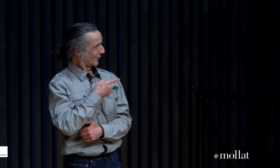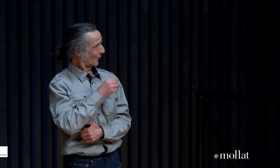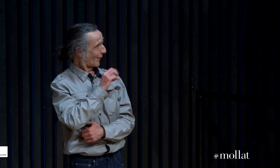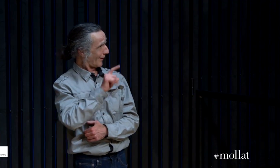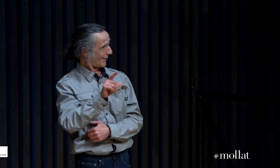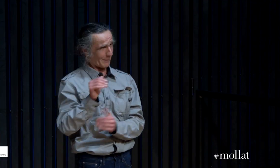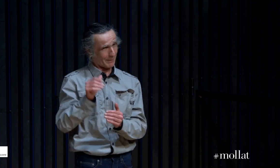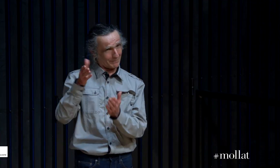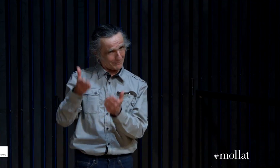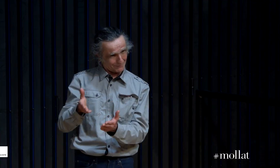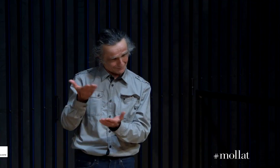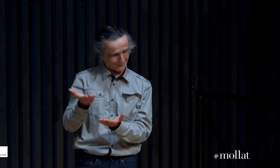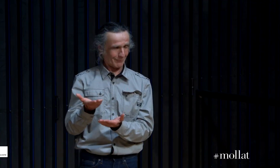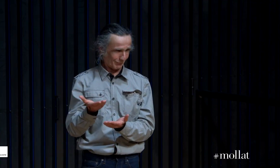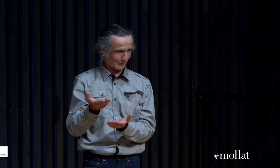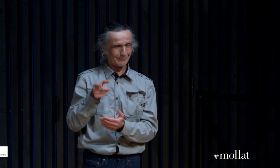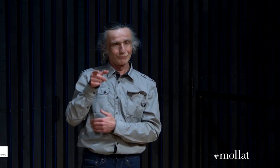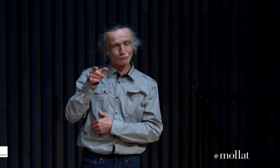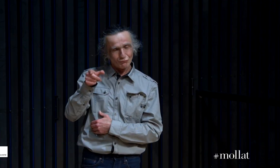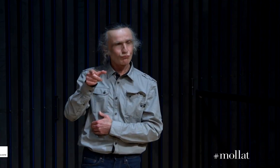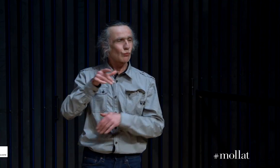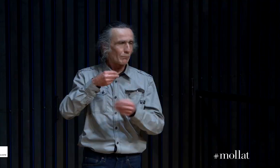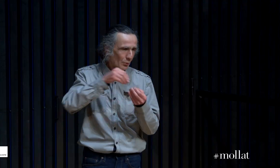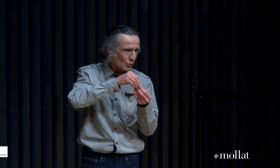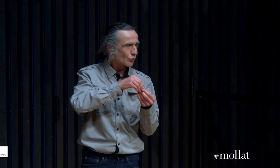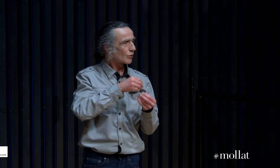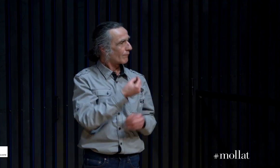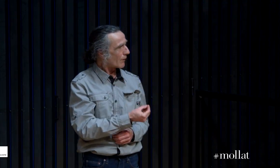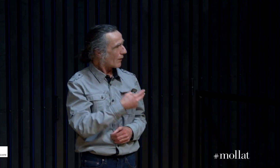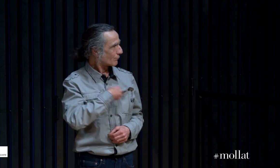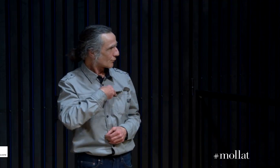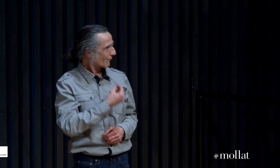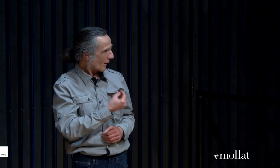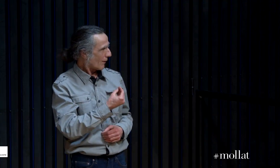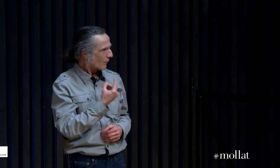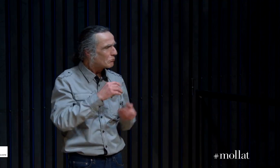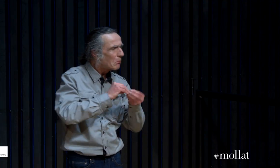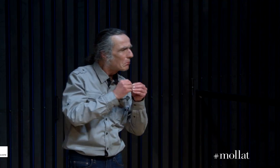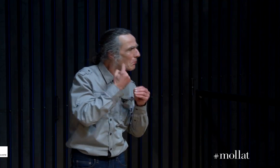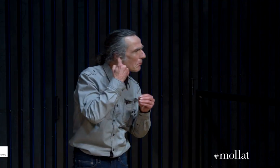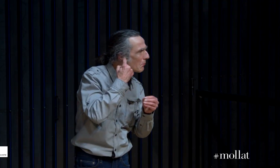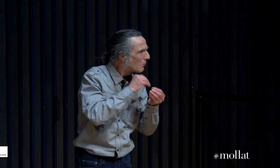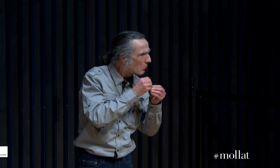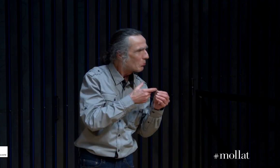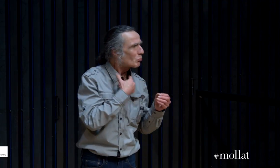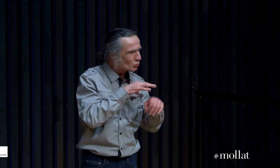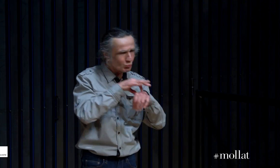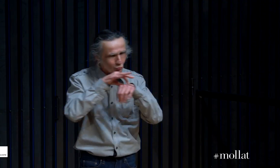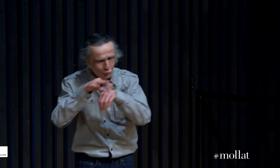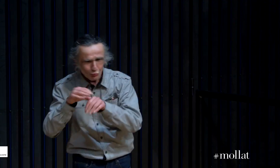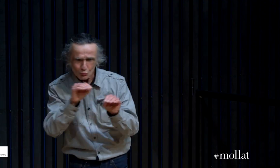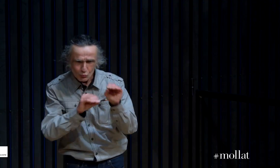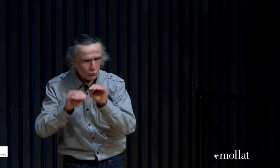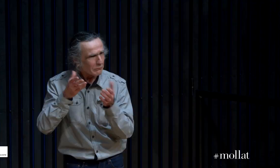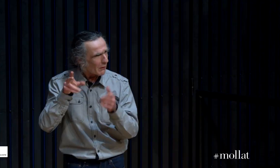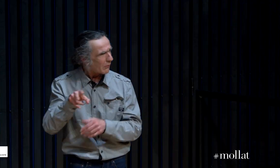refaire un audiogramme, vous savez. Donc, je connais mon ORL depuis un certain temps maintenant. Et puis, mes enfants au cours de